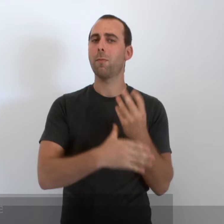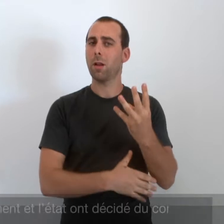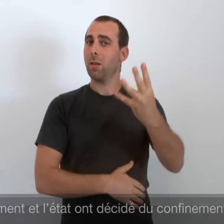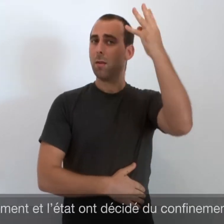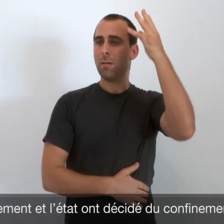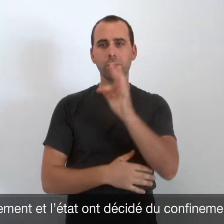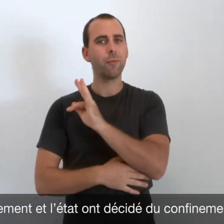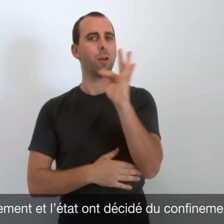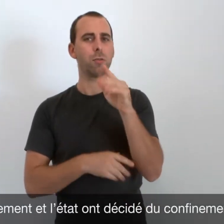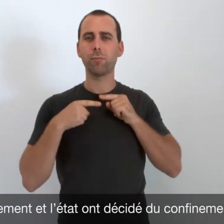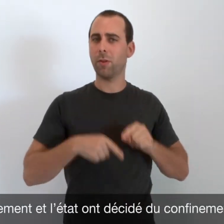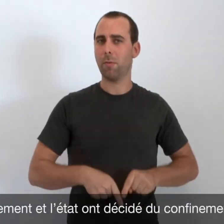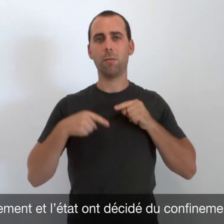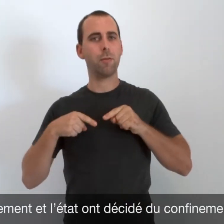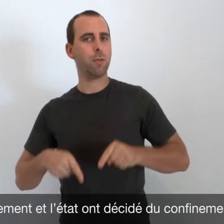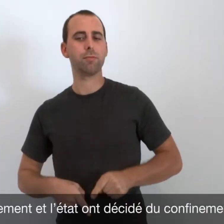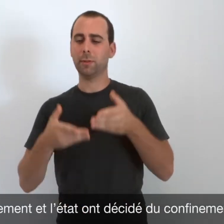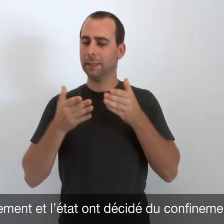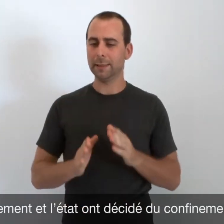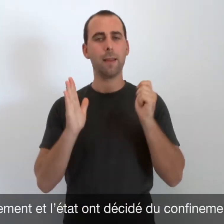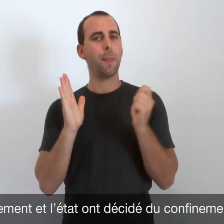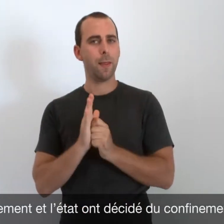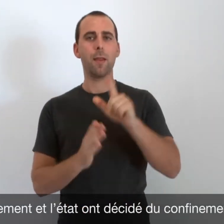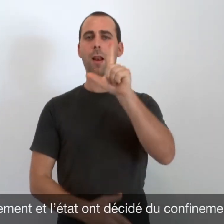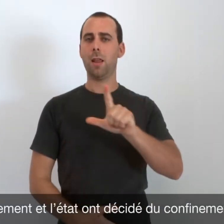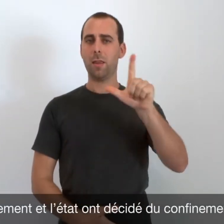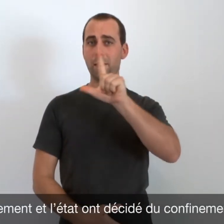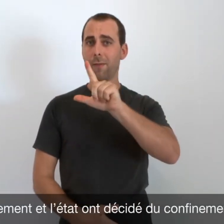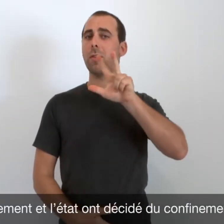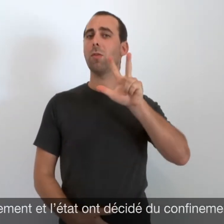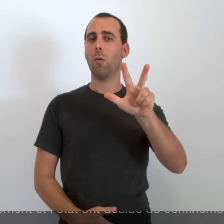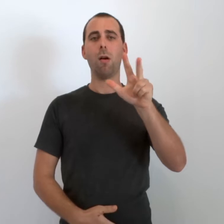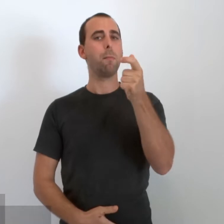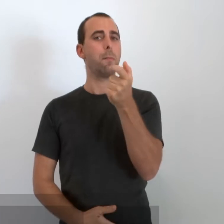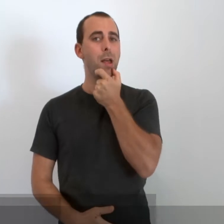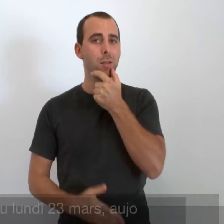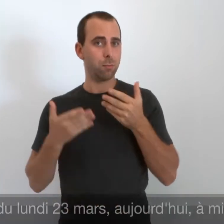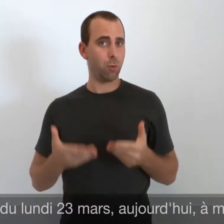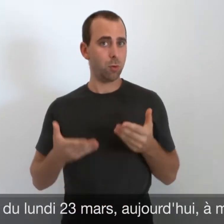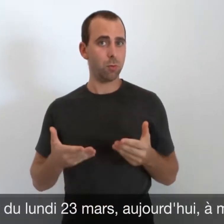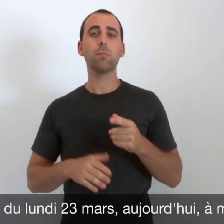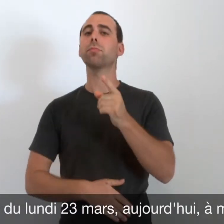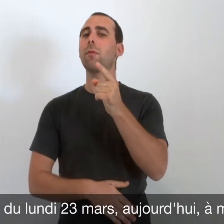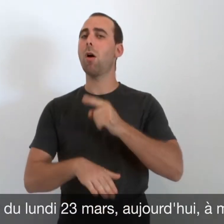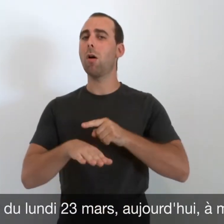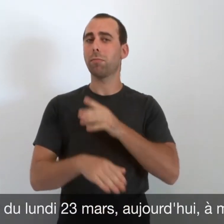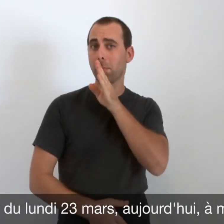Le gouvernement et l'État ont décidé du confinement strict à partir du lundi 23 mars,